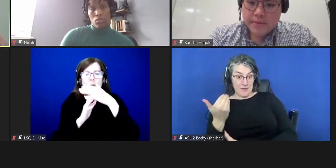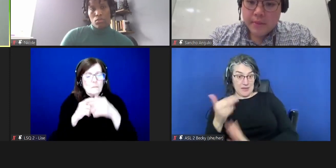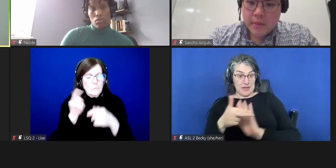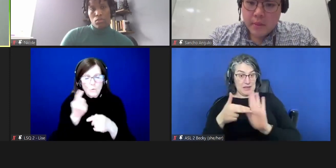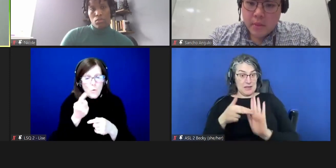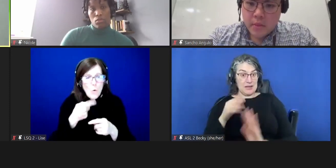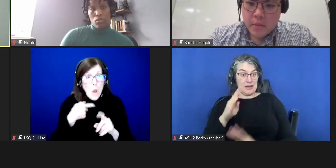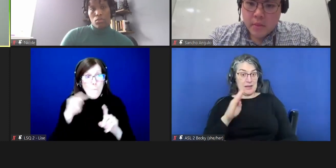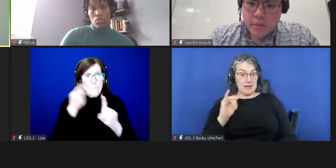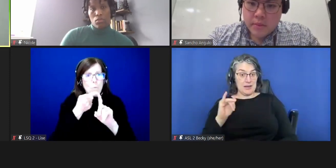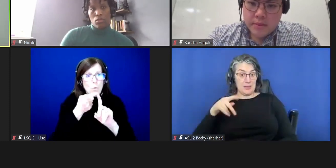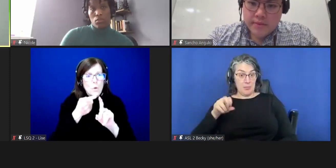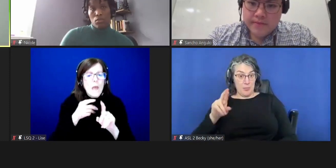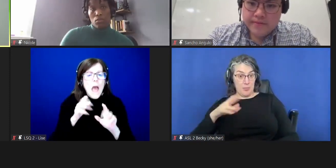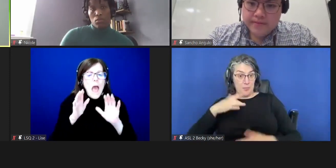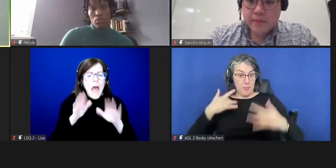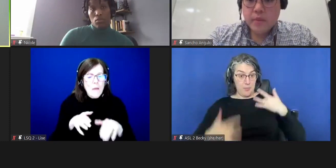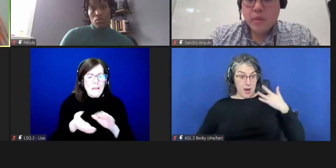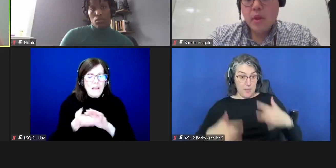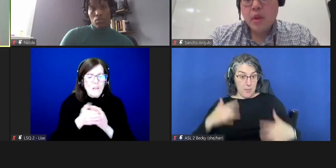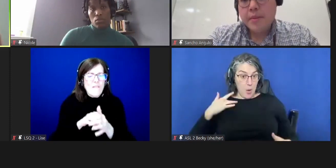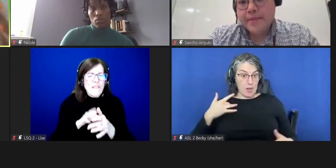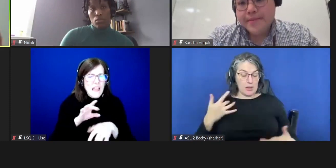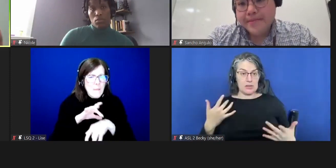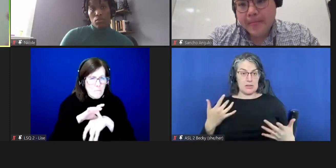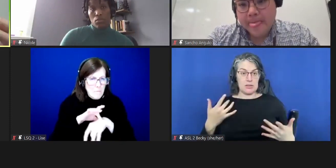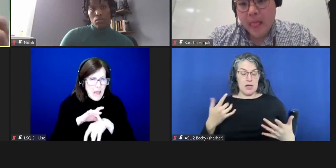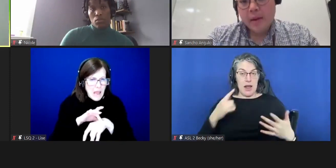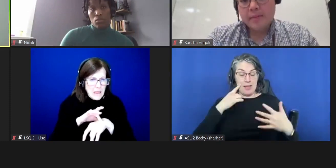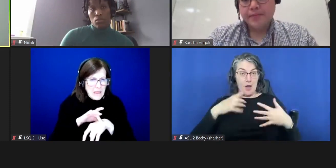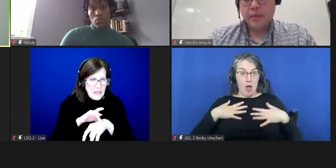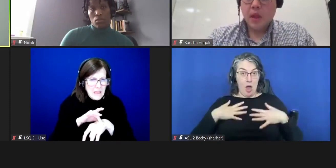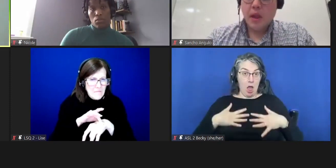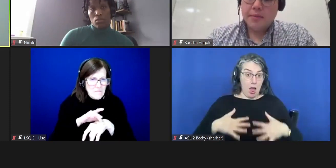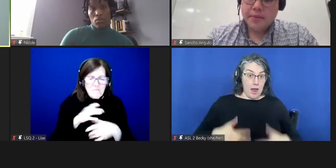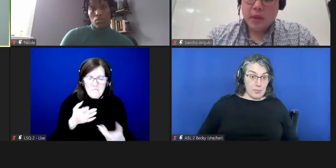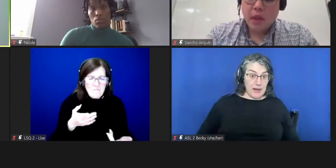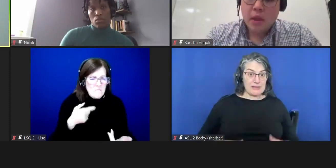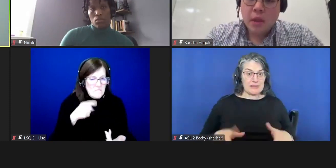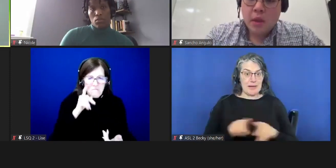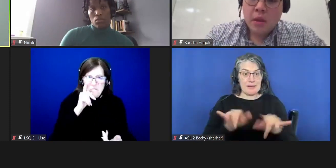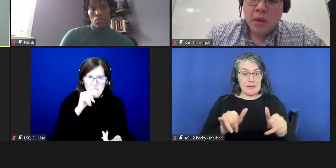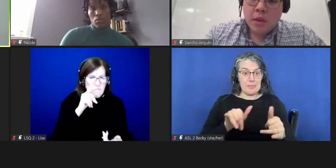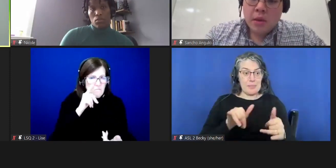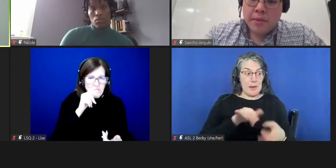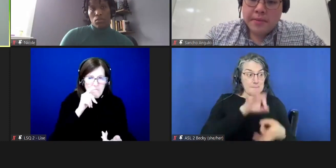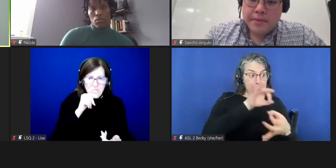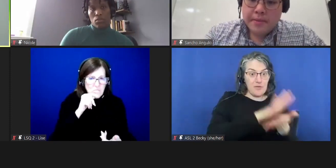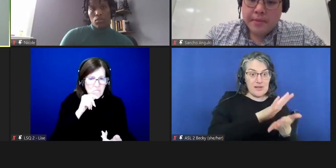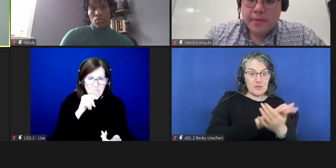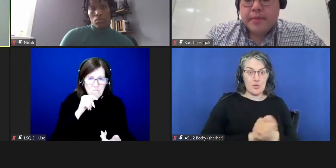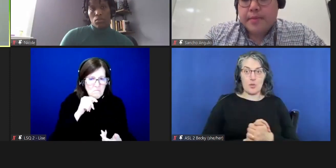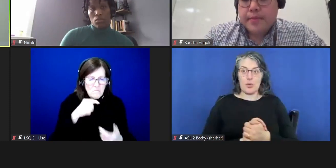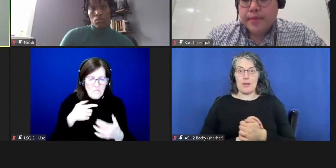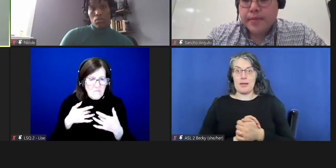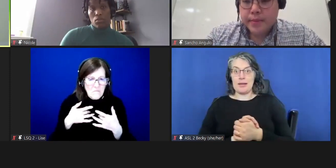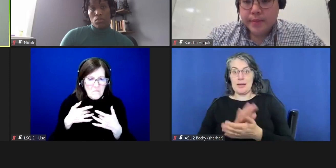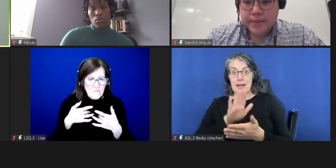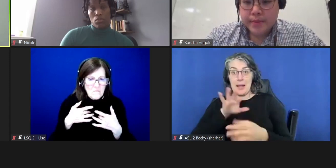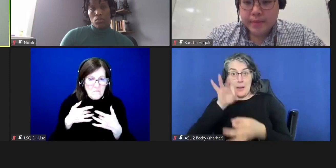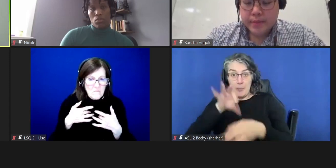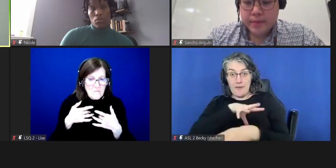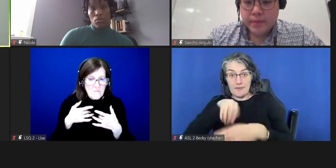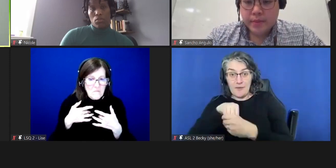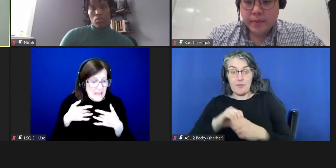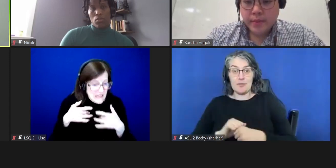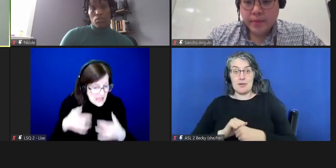choses, eh bien, je ne pouvais pas me permettre d'être déprimé et